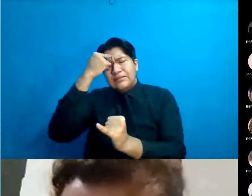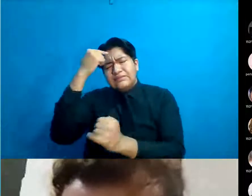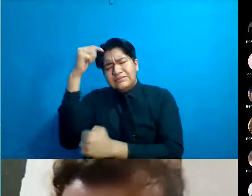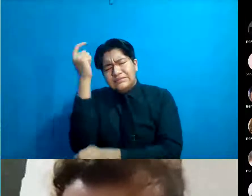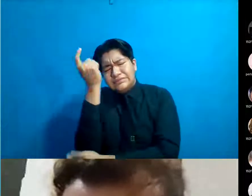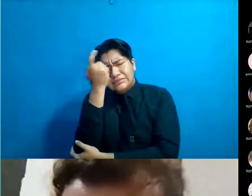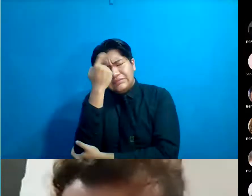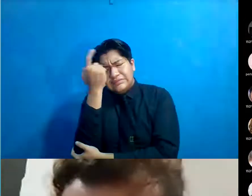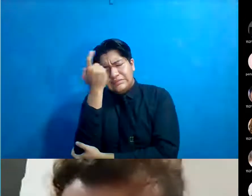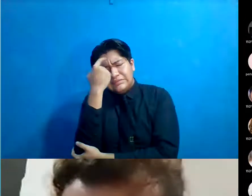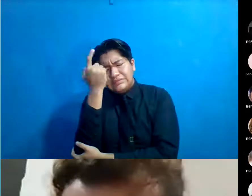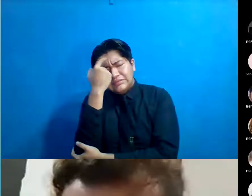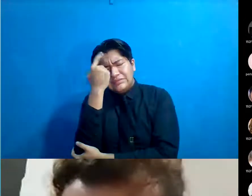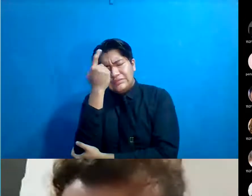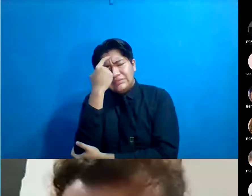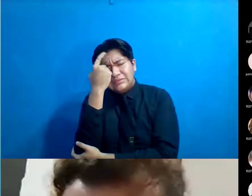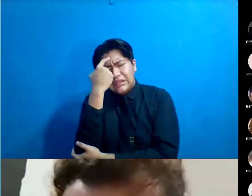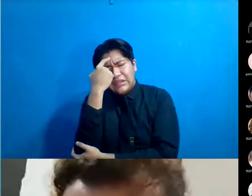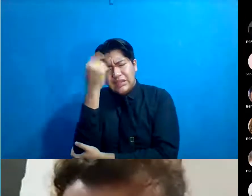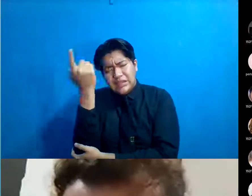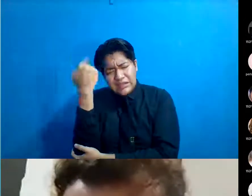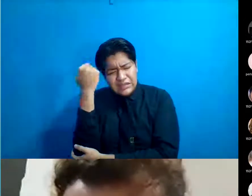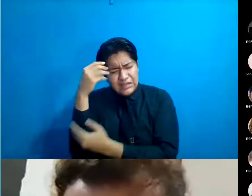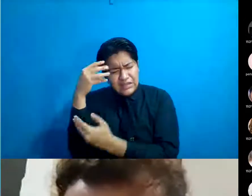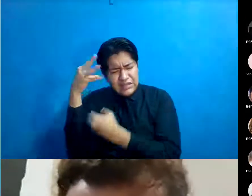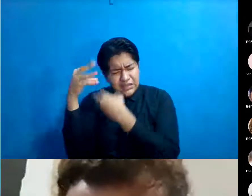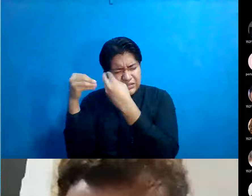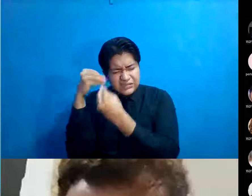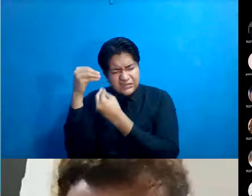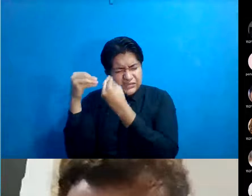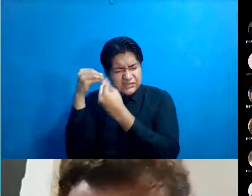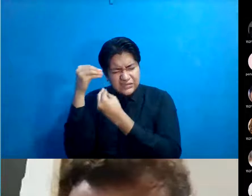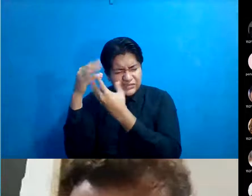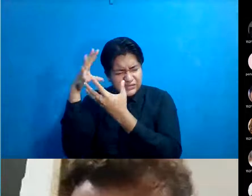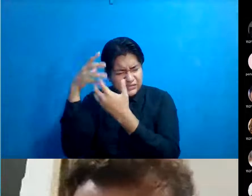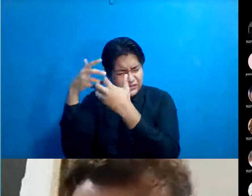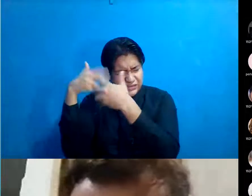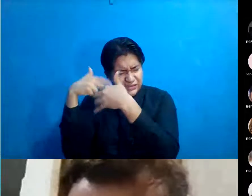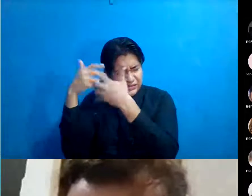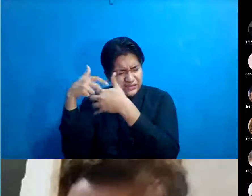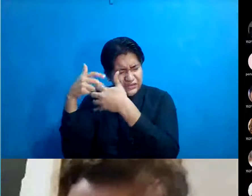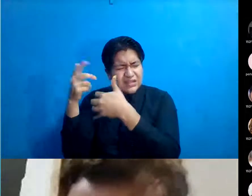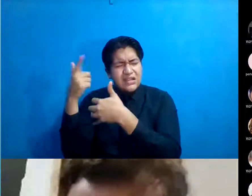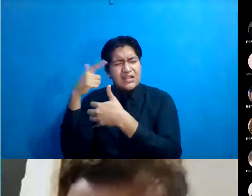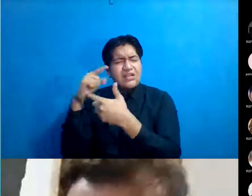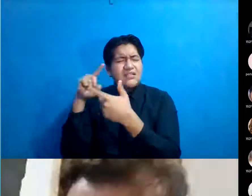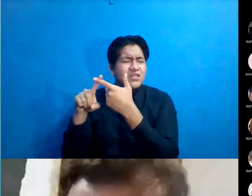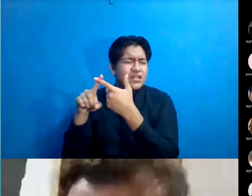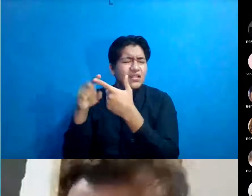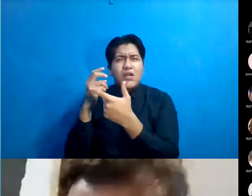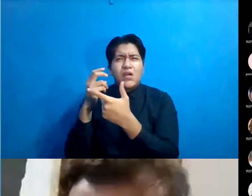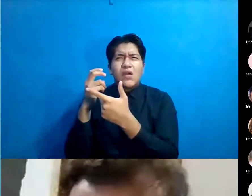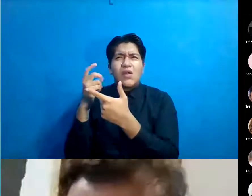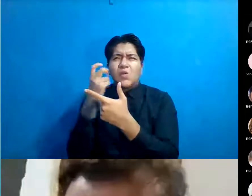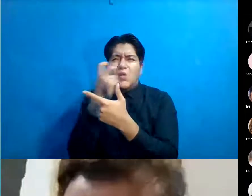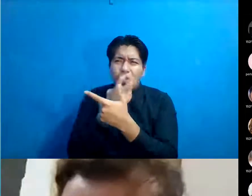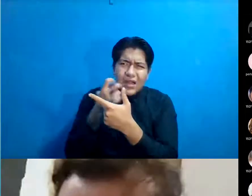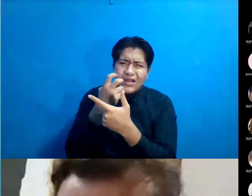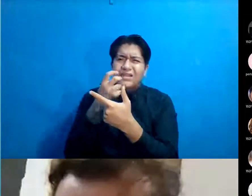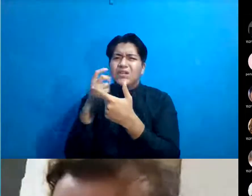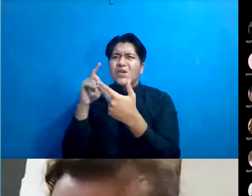canción comunicativa, pasar lingüístico, pasar aspectos vocálicos